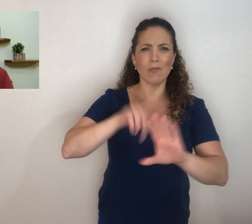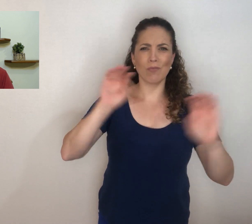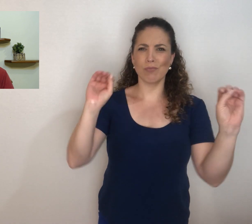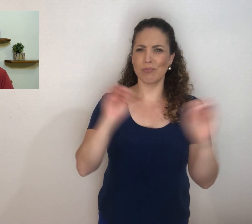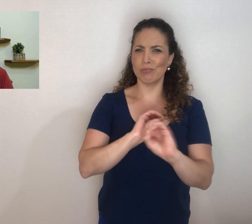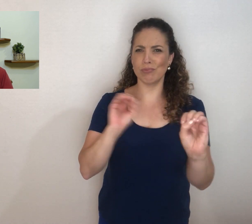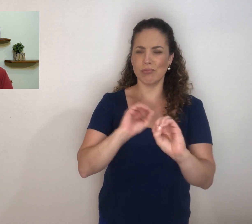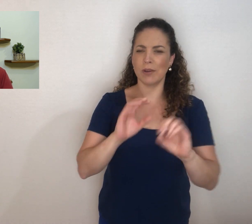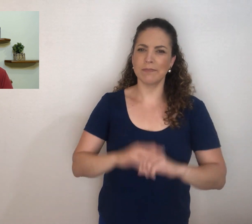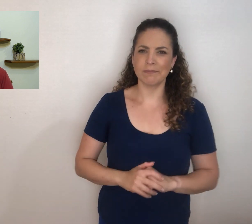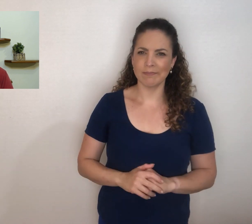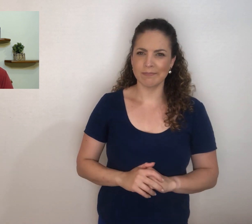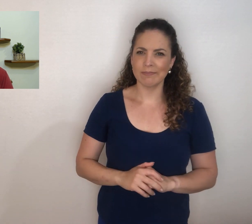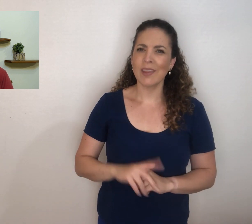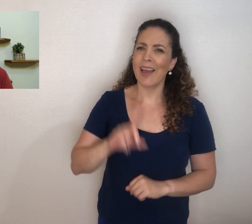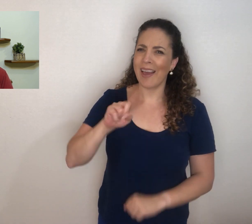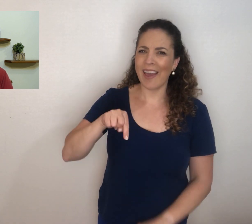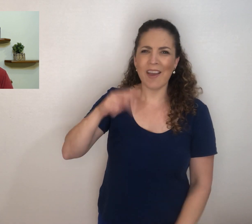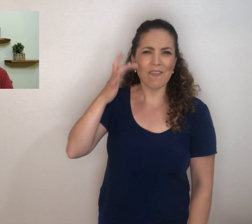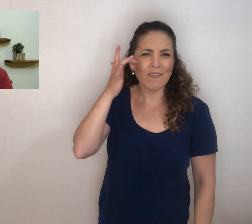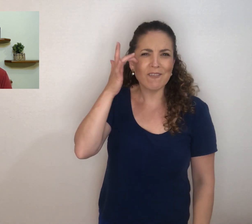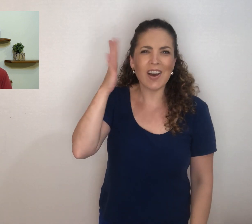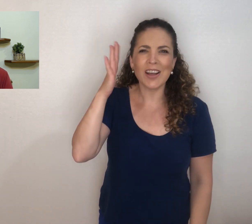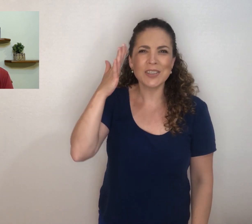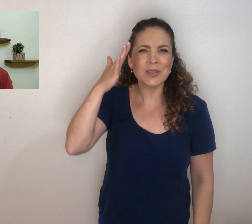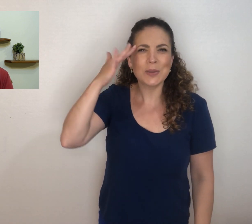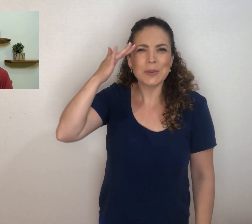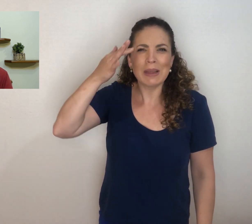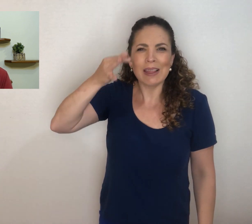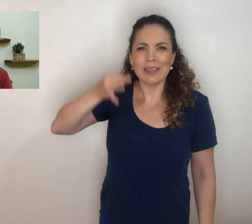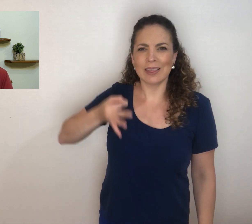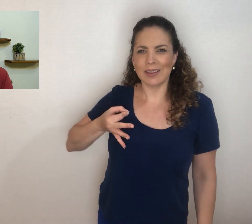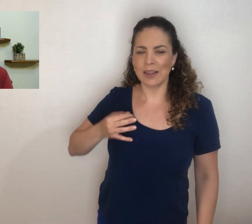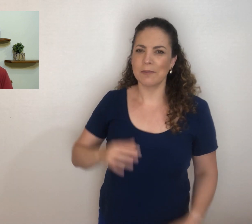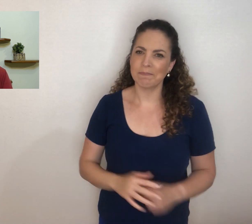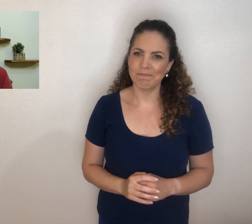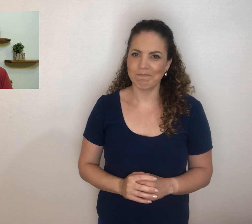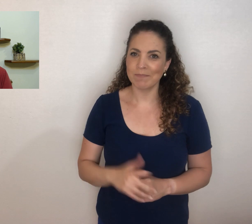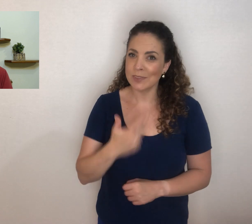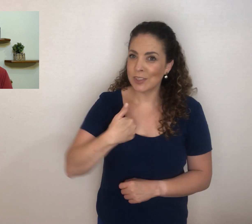não é difícil de entender. A gente vai continuar